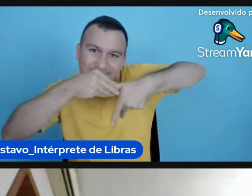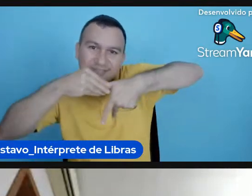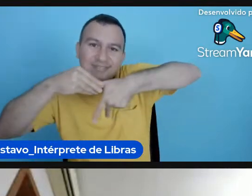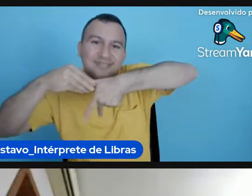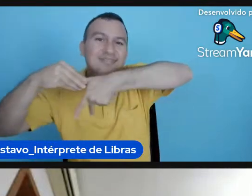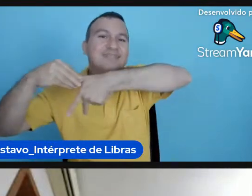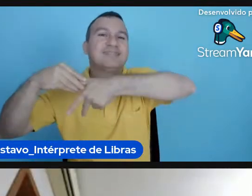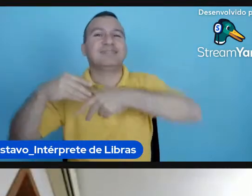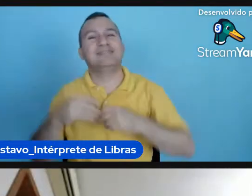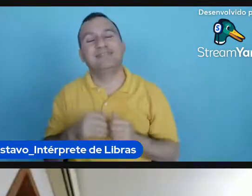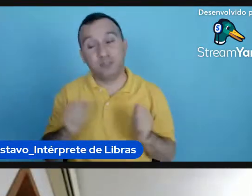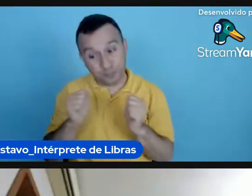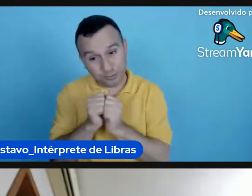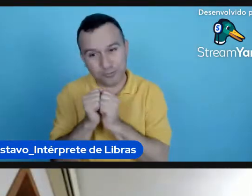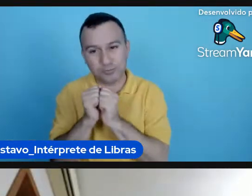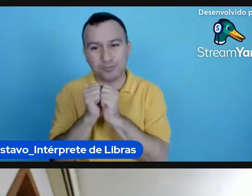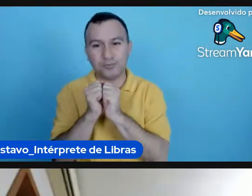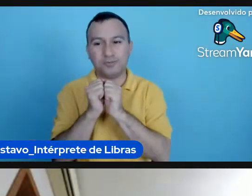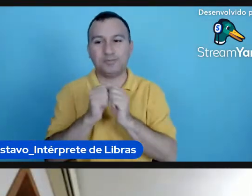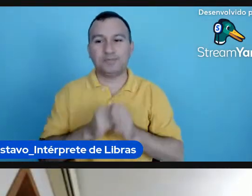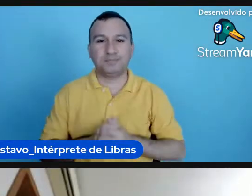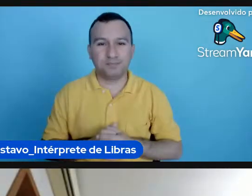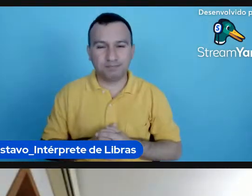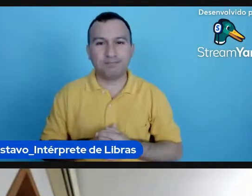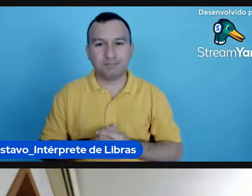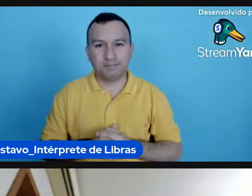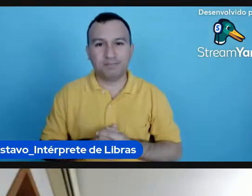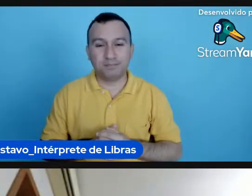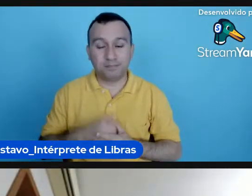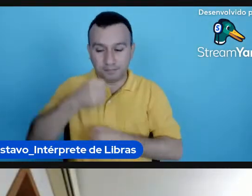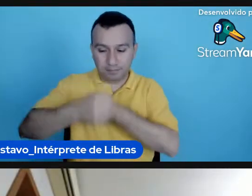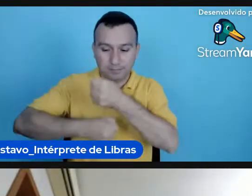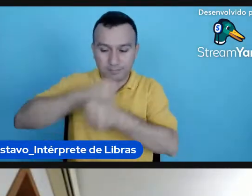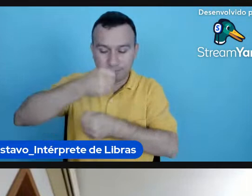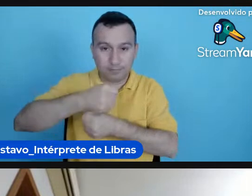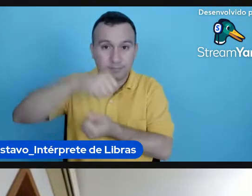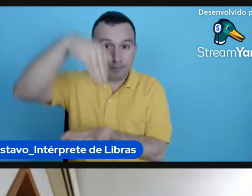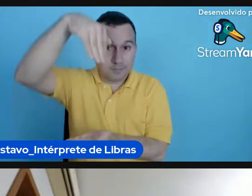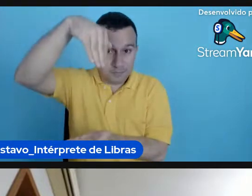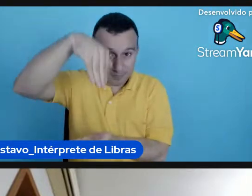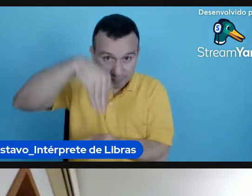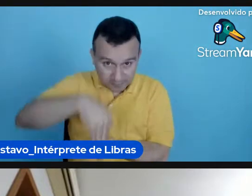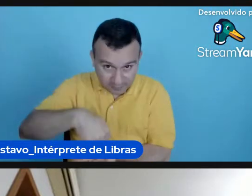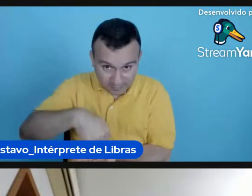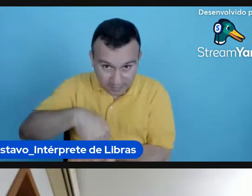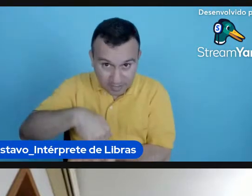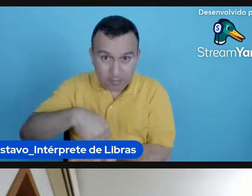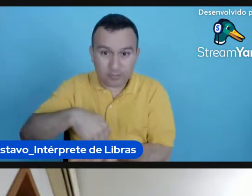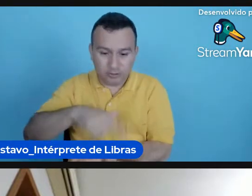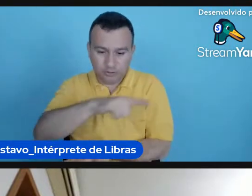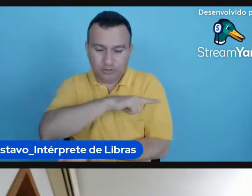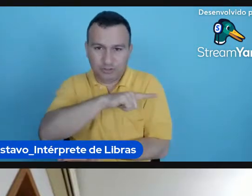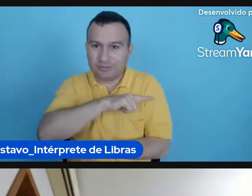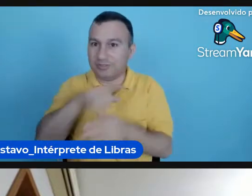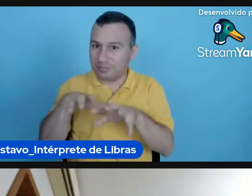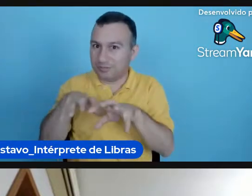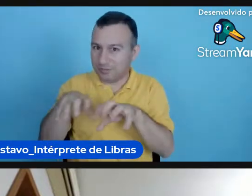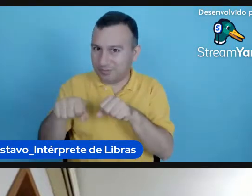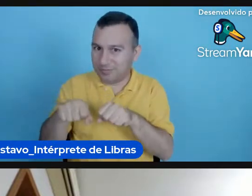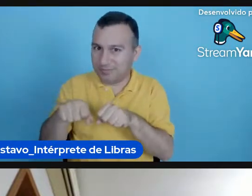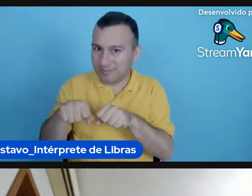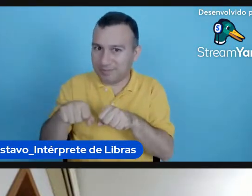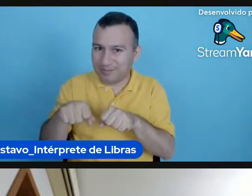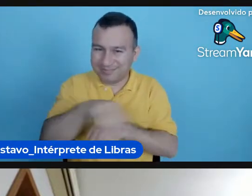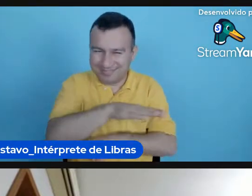ano, essas crianças foram apresentar, né? Já era formatura da educação infantil, e eles apresentaram um teatro, e esse